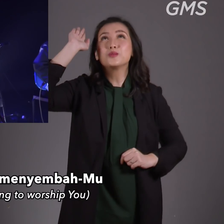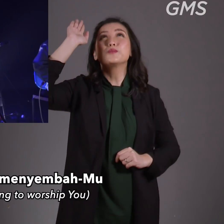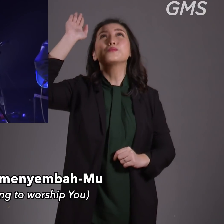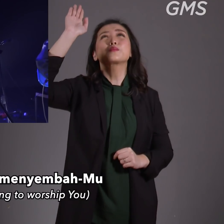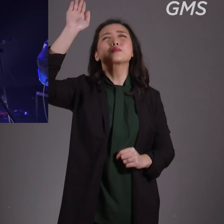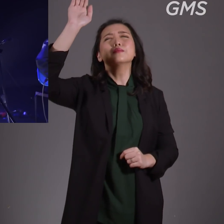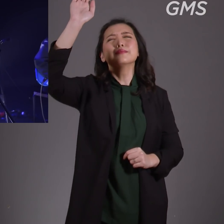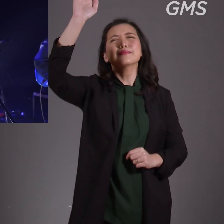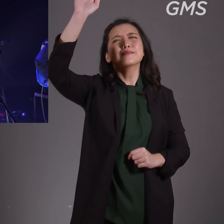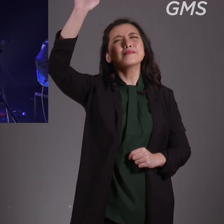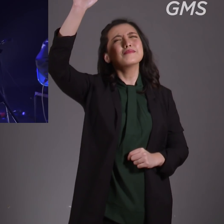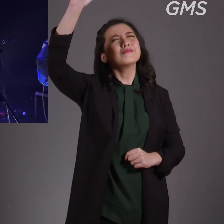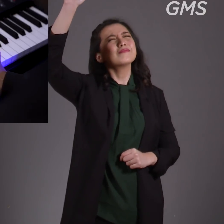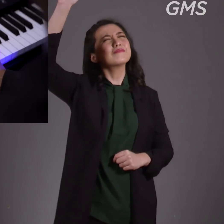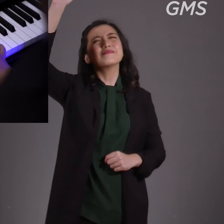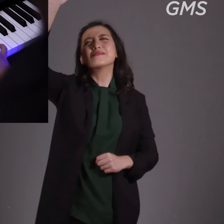menyembahmu.